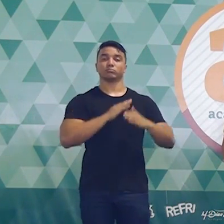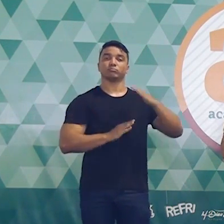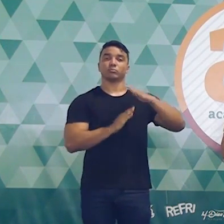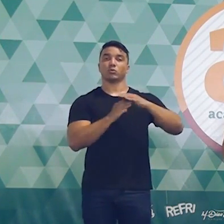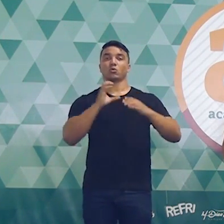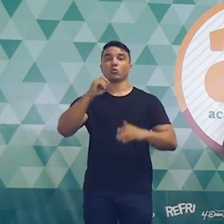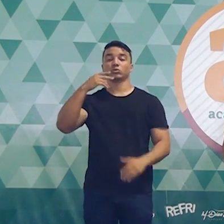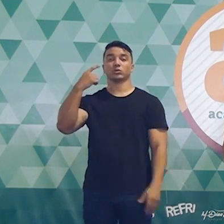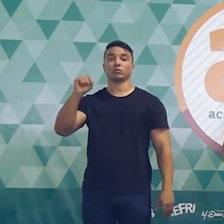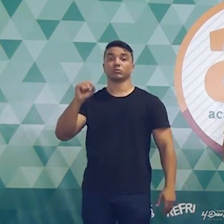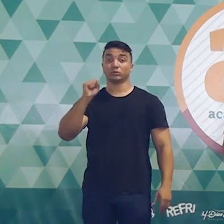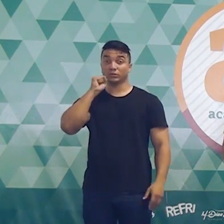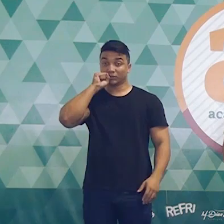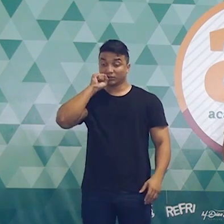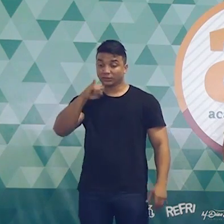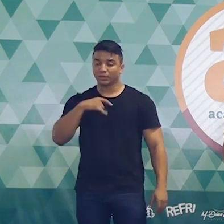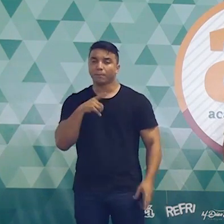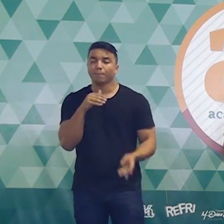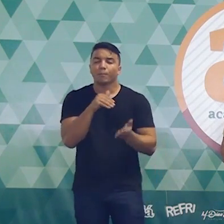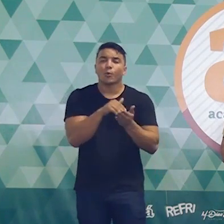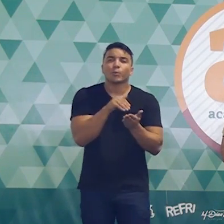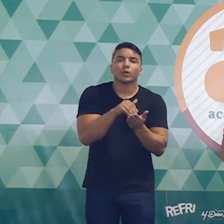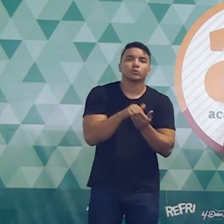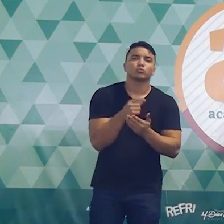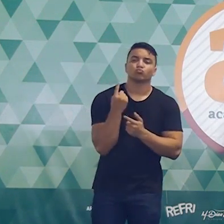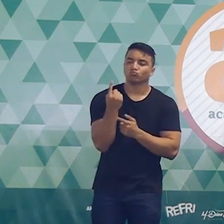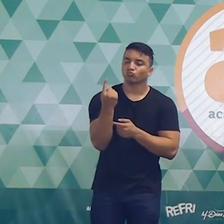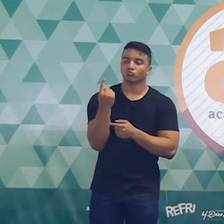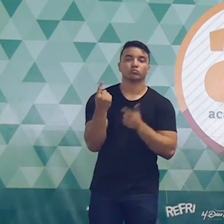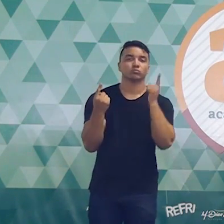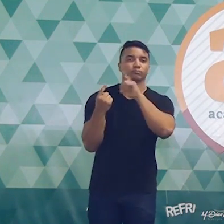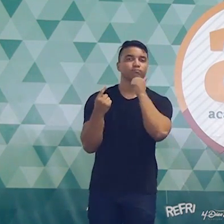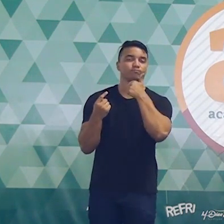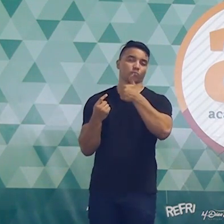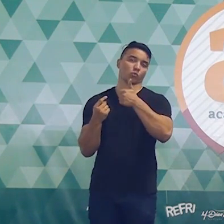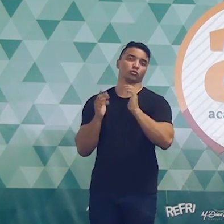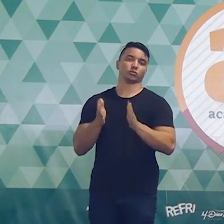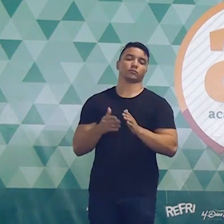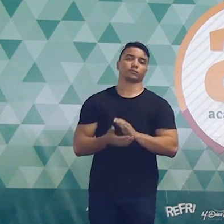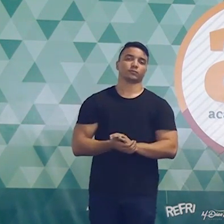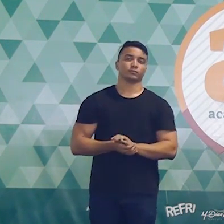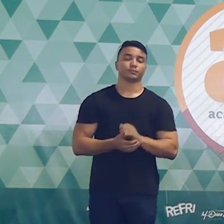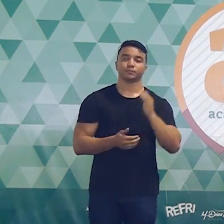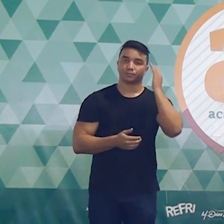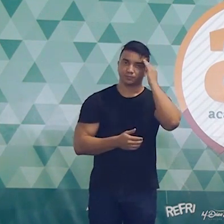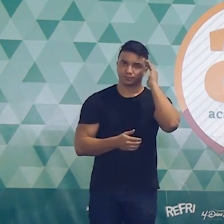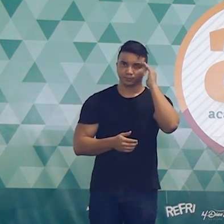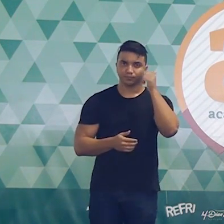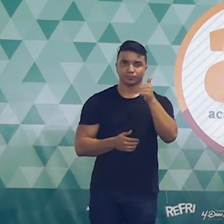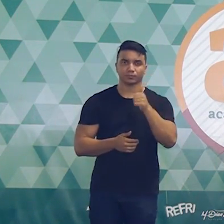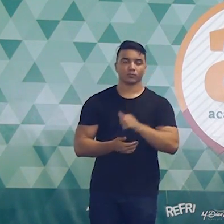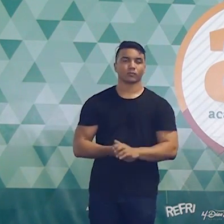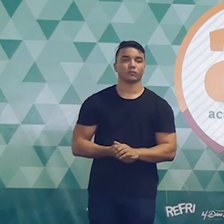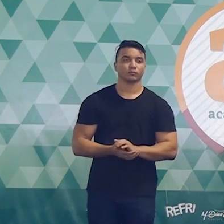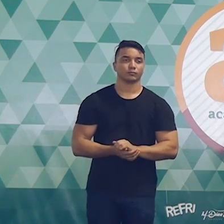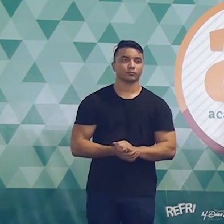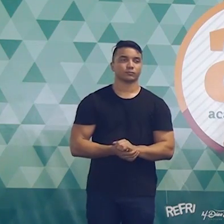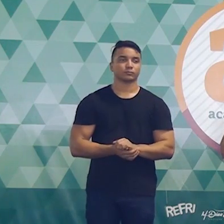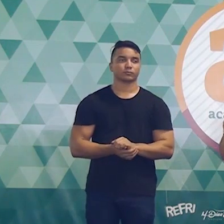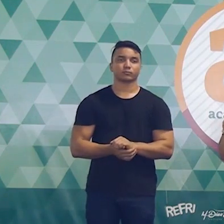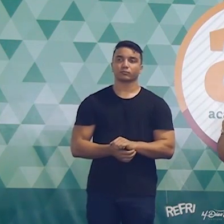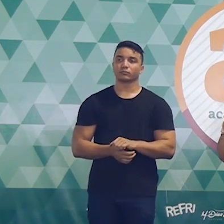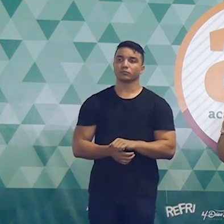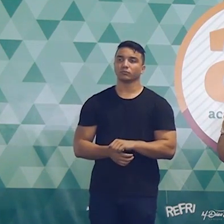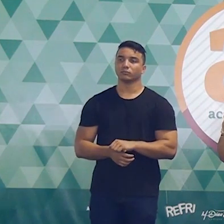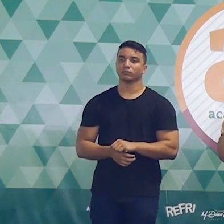na conclusão. Mas se eu fizer isso para pelo menos um agente, já está tudo ok. Deu para entender ou não, pessoal? Amigões,